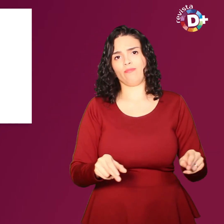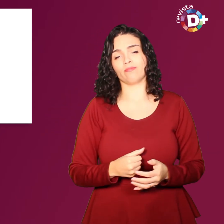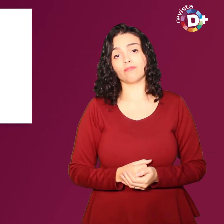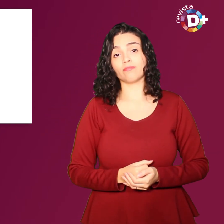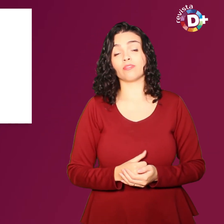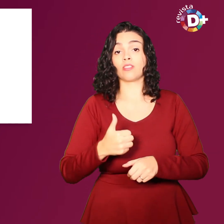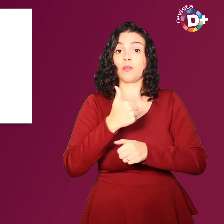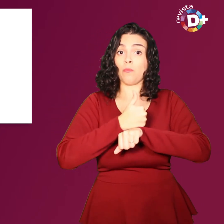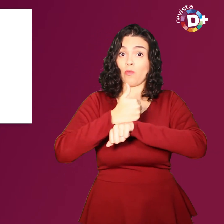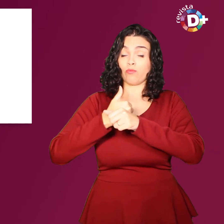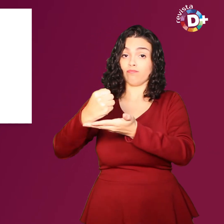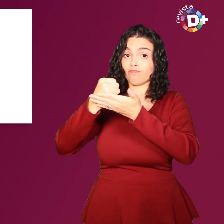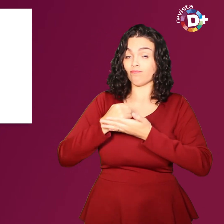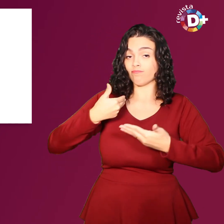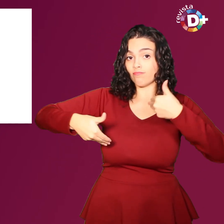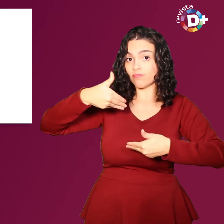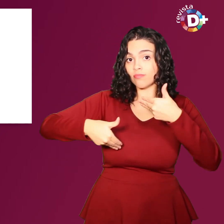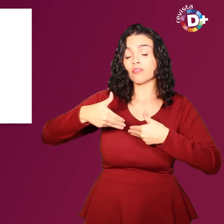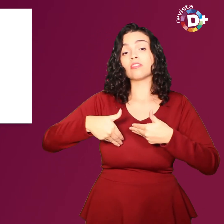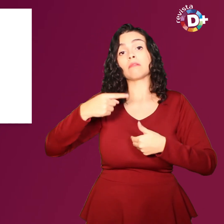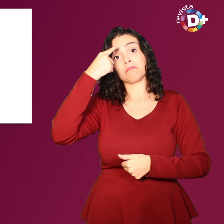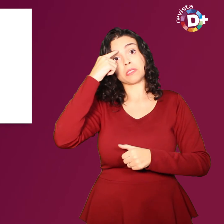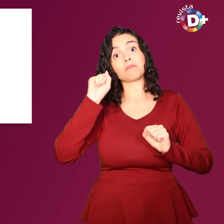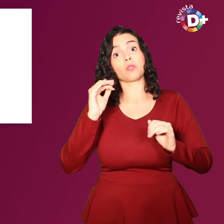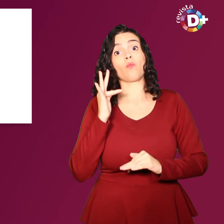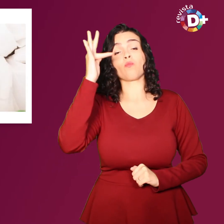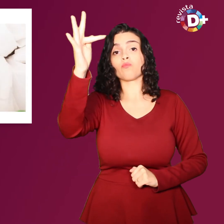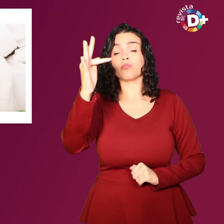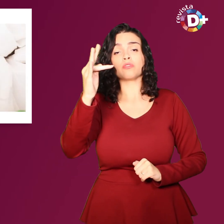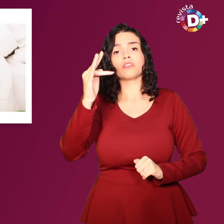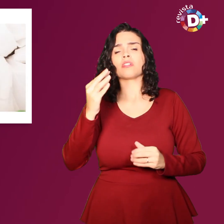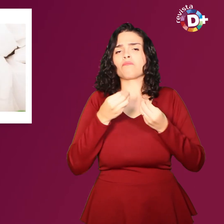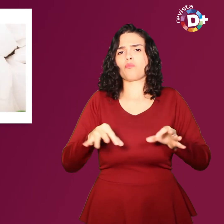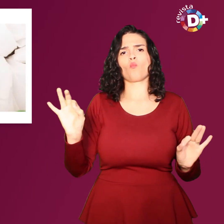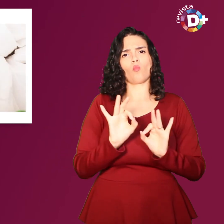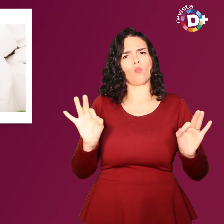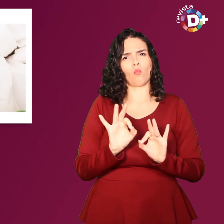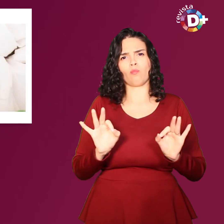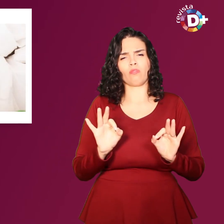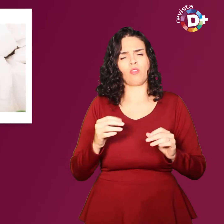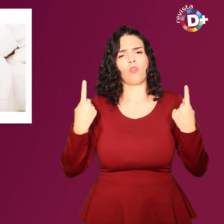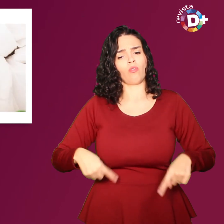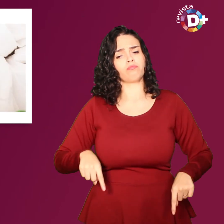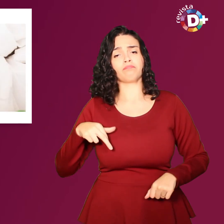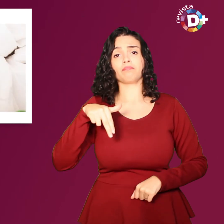A previsão dos profissionais que o assistem na rede é que ele saia sem sequelas. ou, na pior das hipóteses, usando